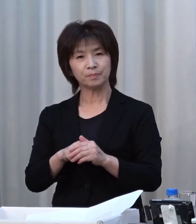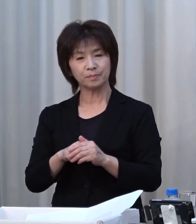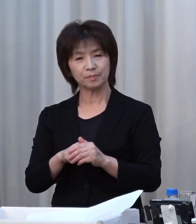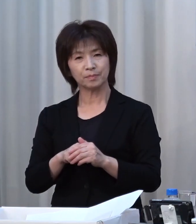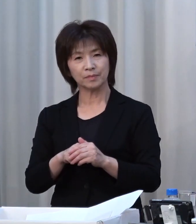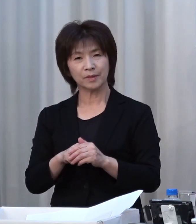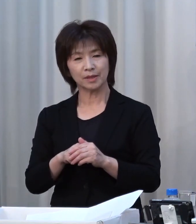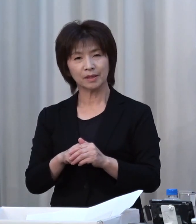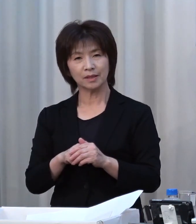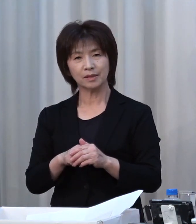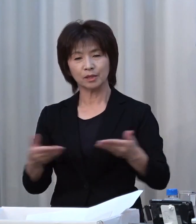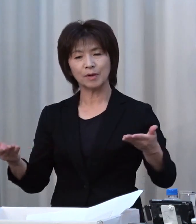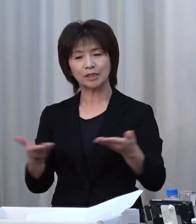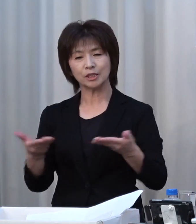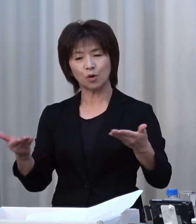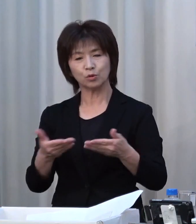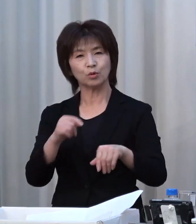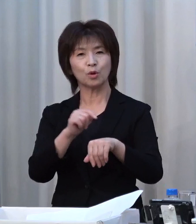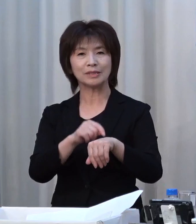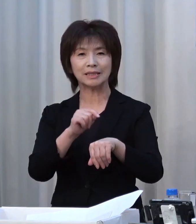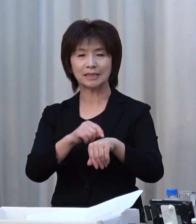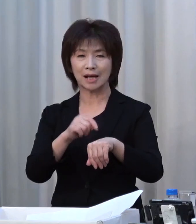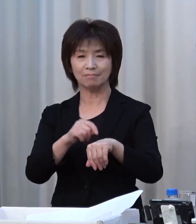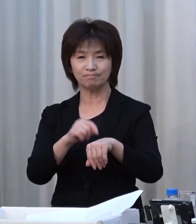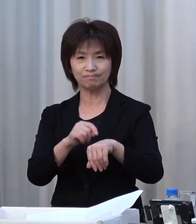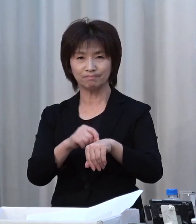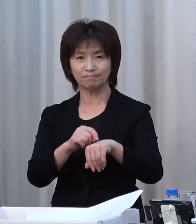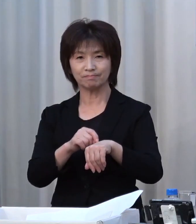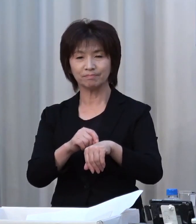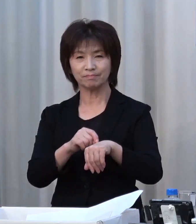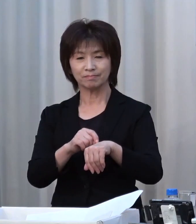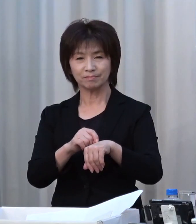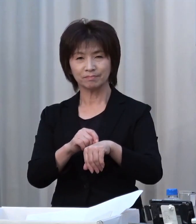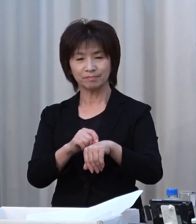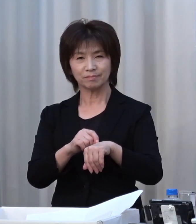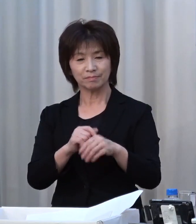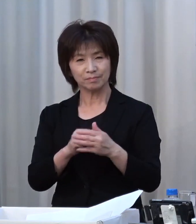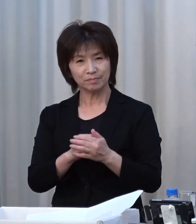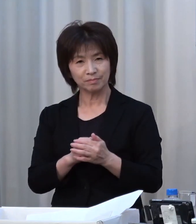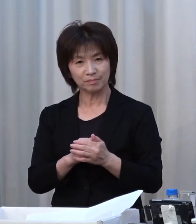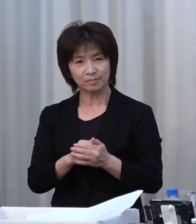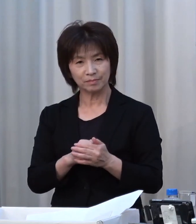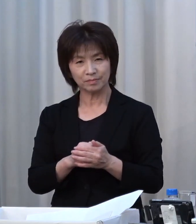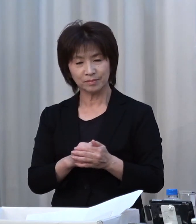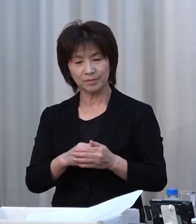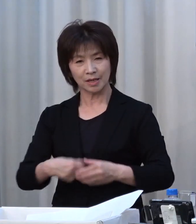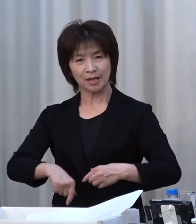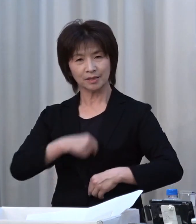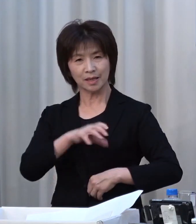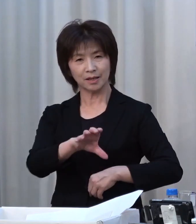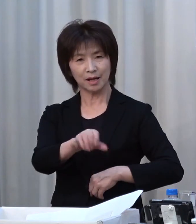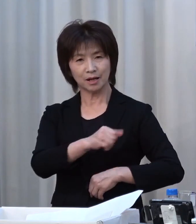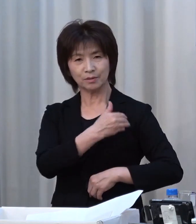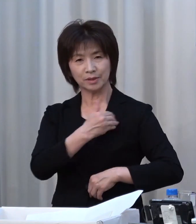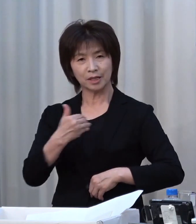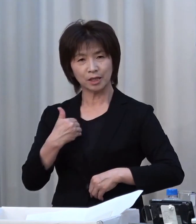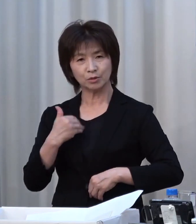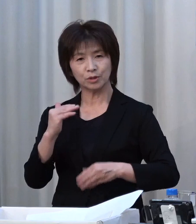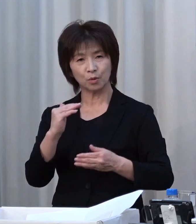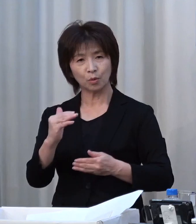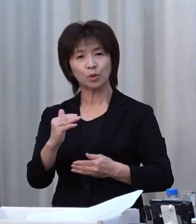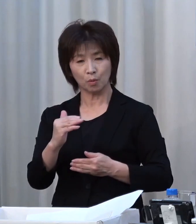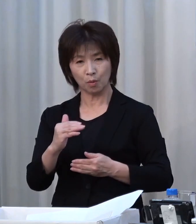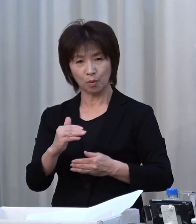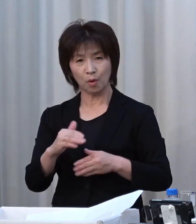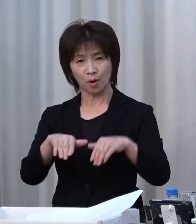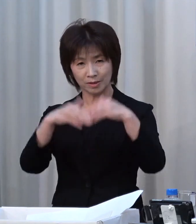勤怠時間、勤怠時間が正確に把握されているかということを全庁的に調査